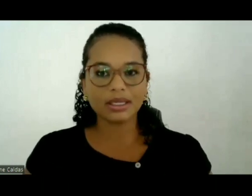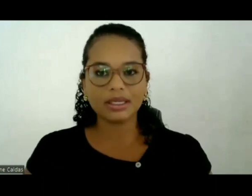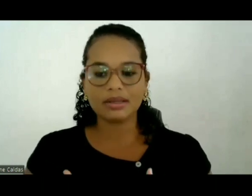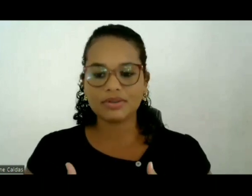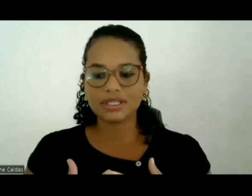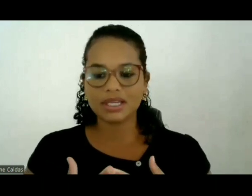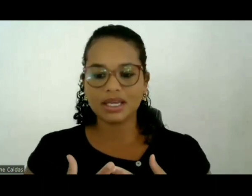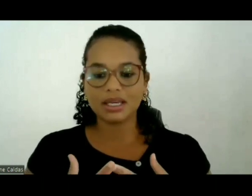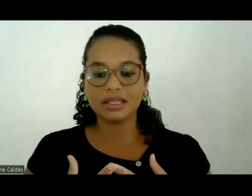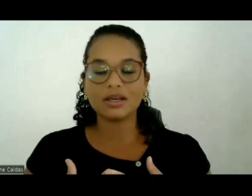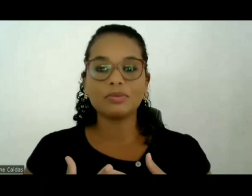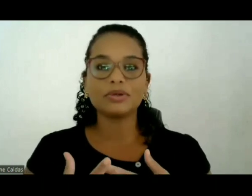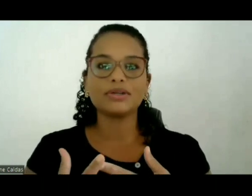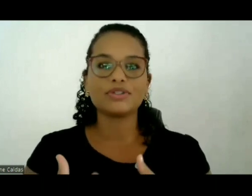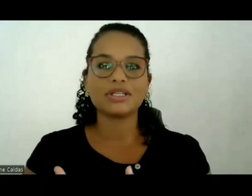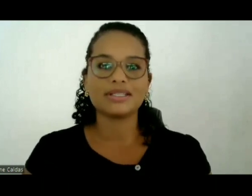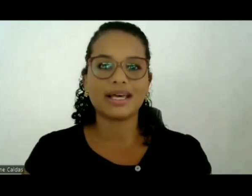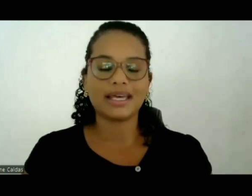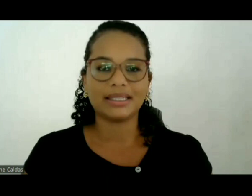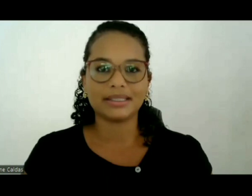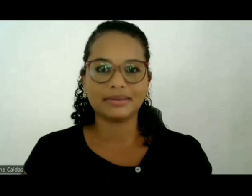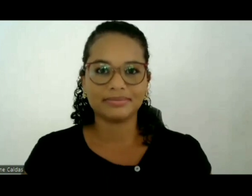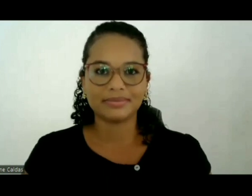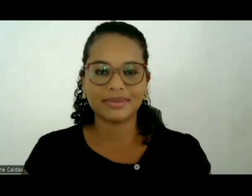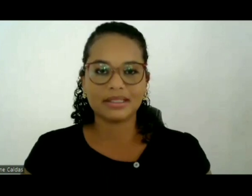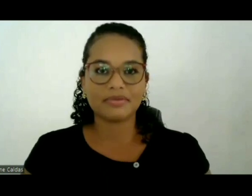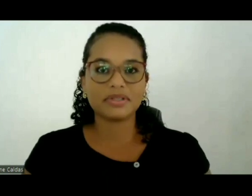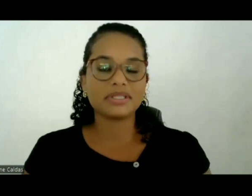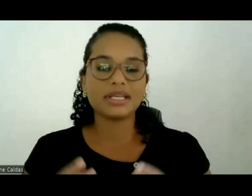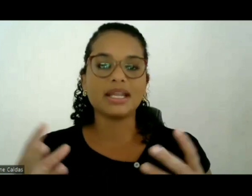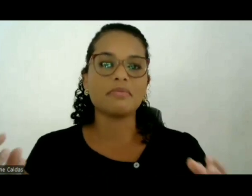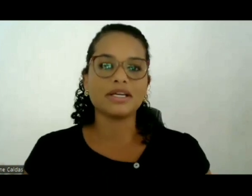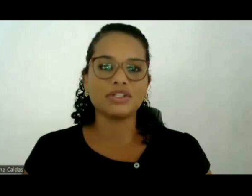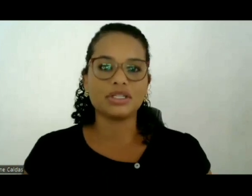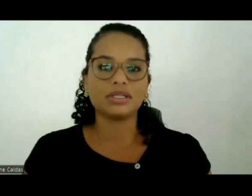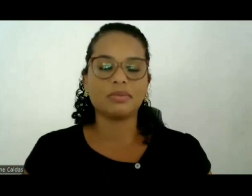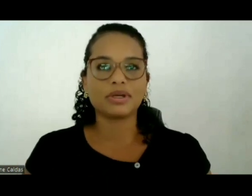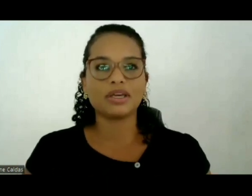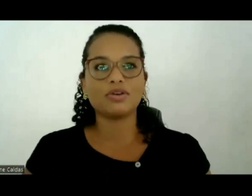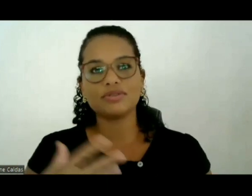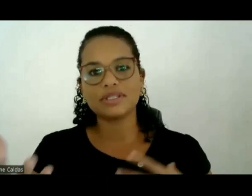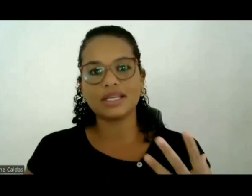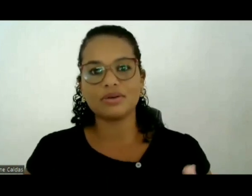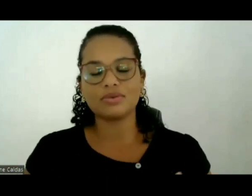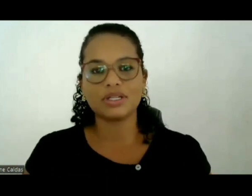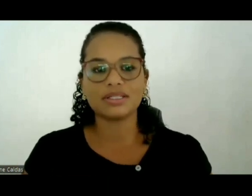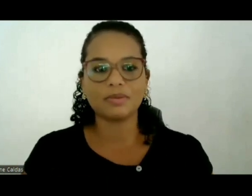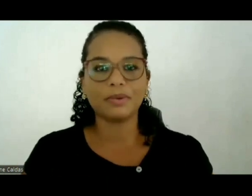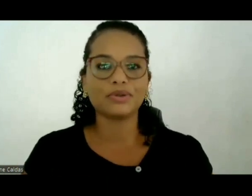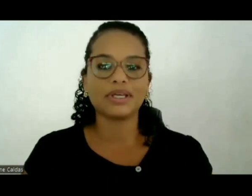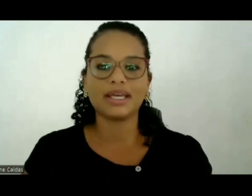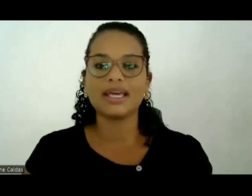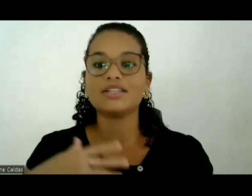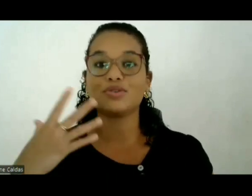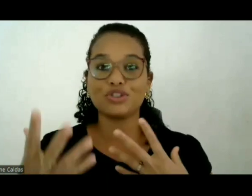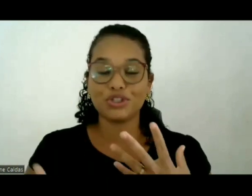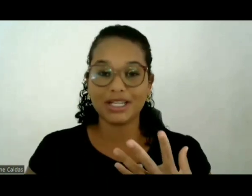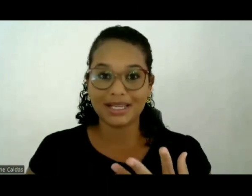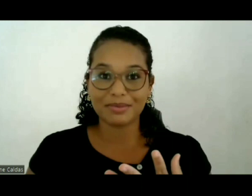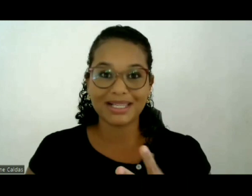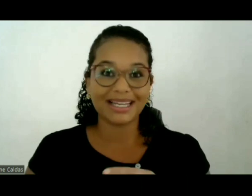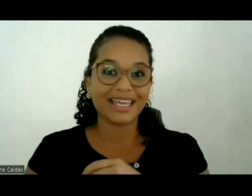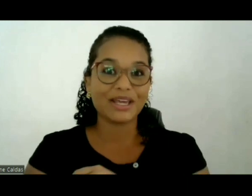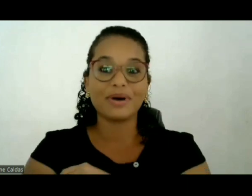língua e você não poder utilizar ela. Talvez você nem imagina, porque hoje você utiliza o português,